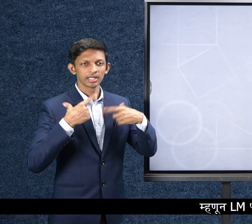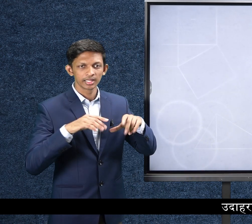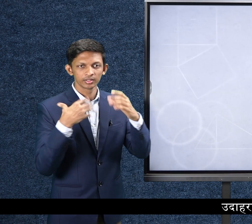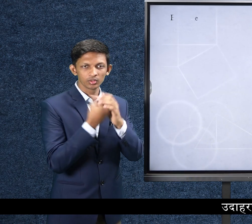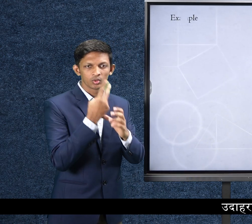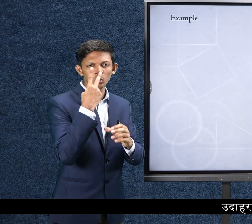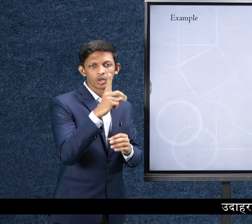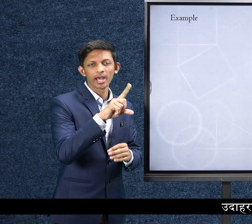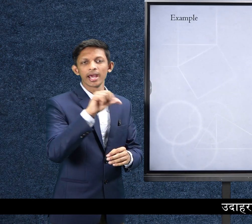उदाहरण